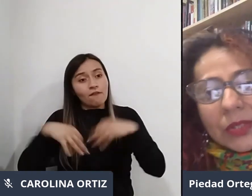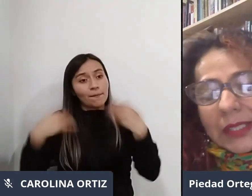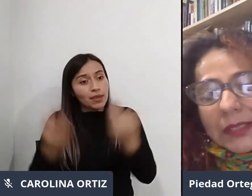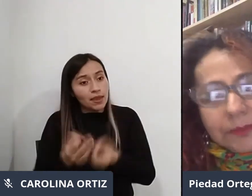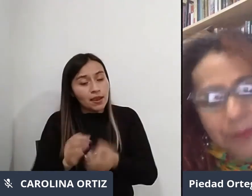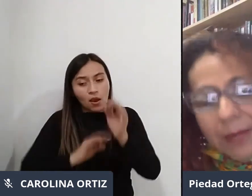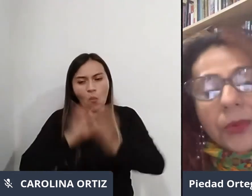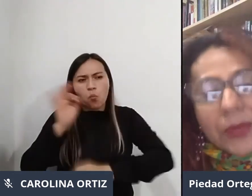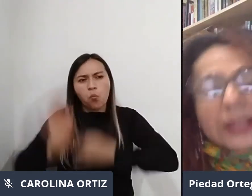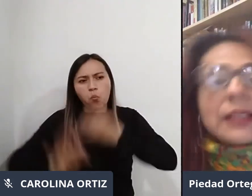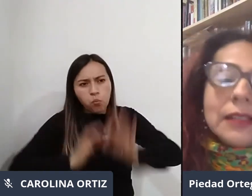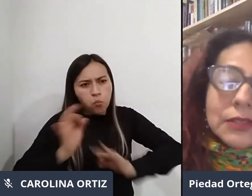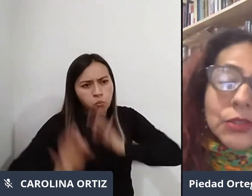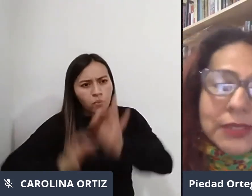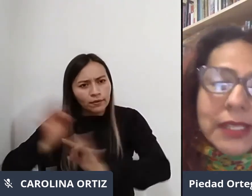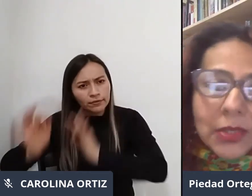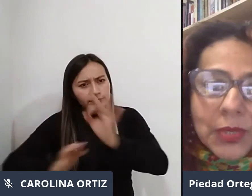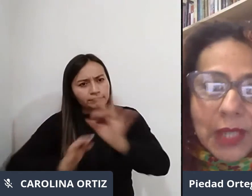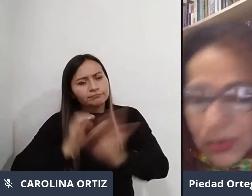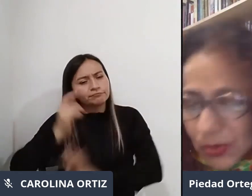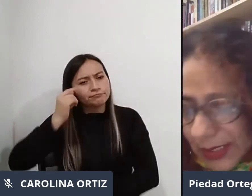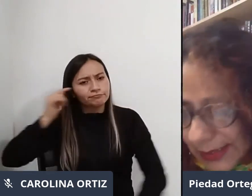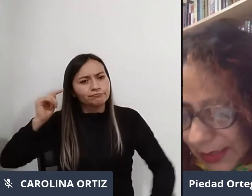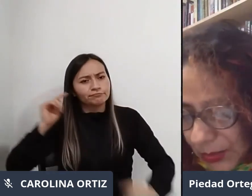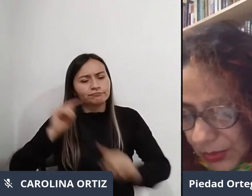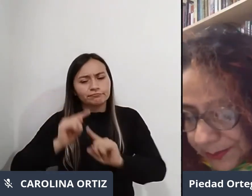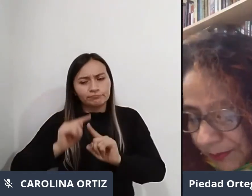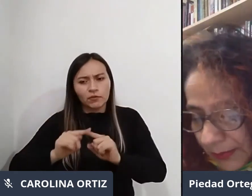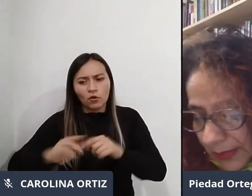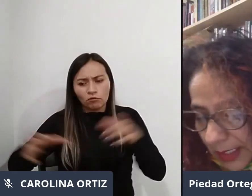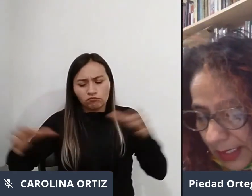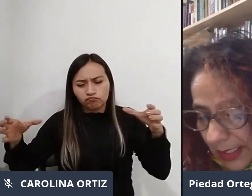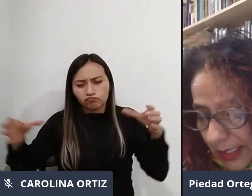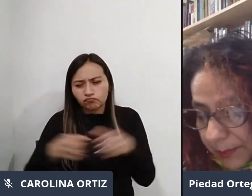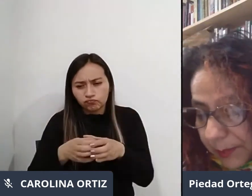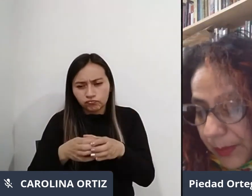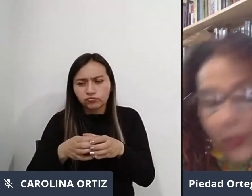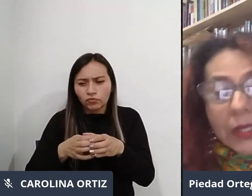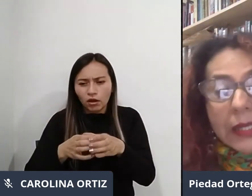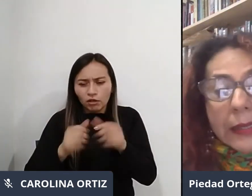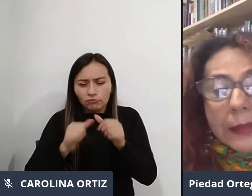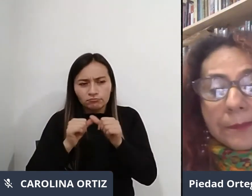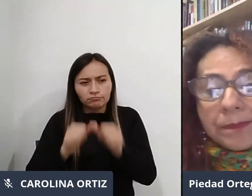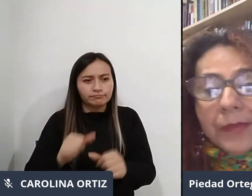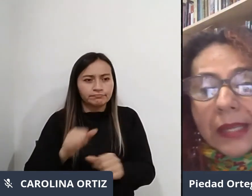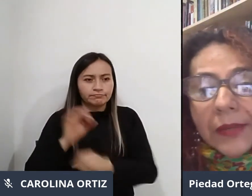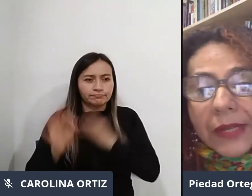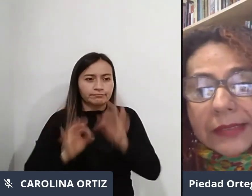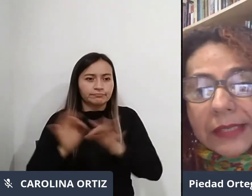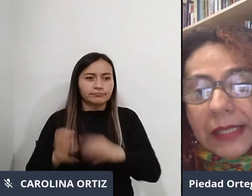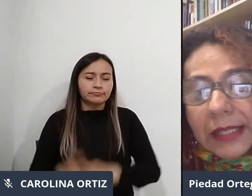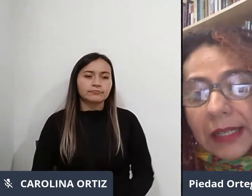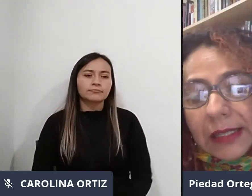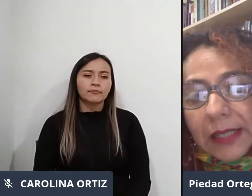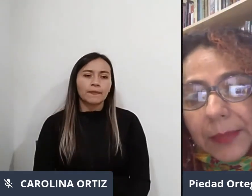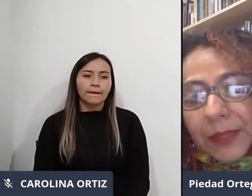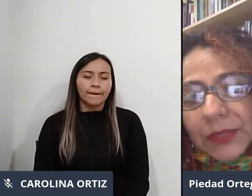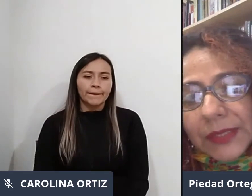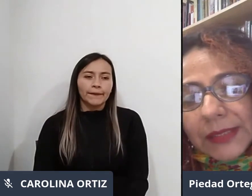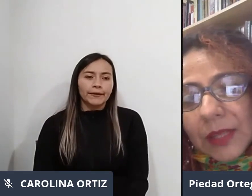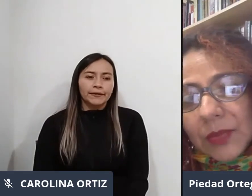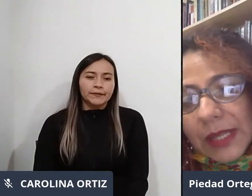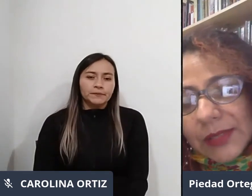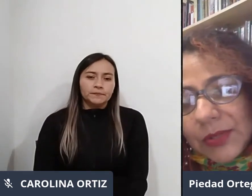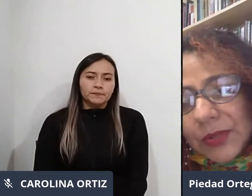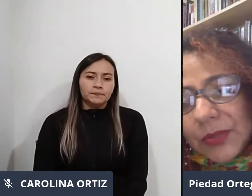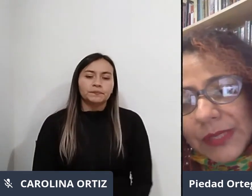cuidado para poder sostener cuidados colectivos. frente a la pregunta, frente a